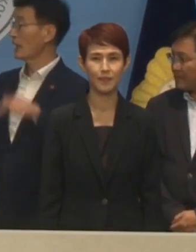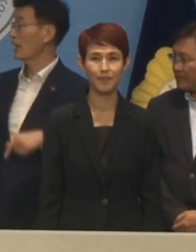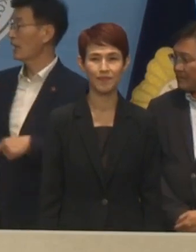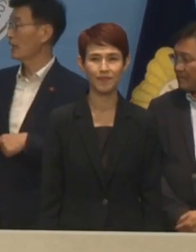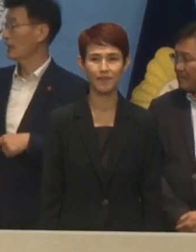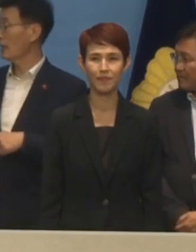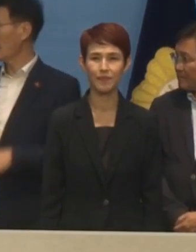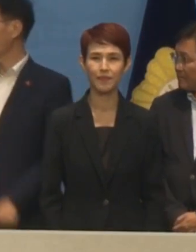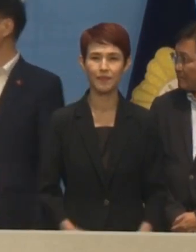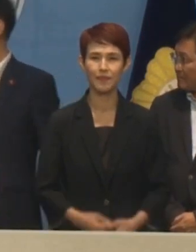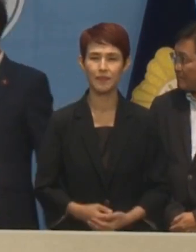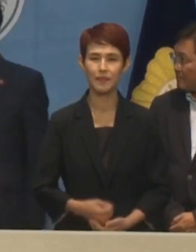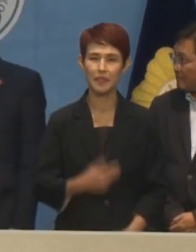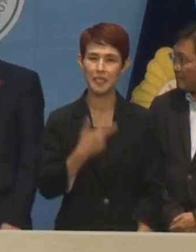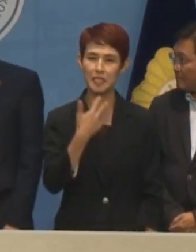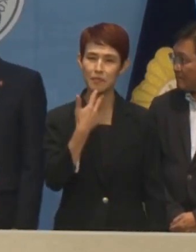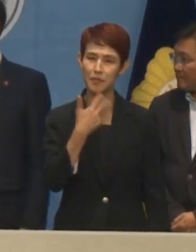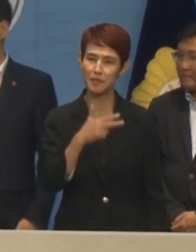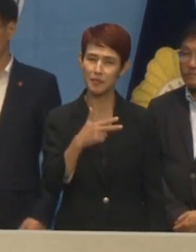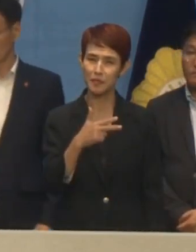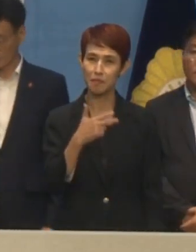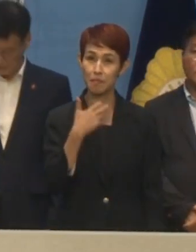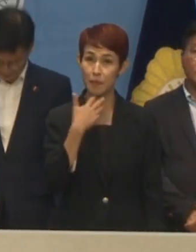그 안을 가지고 오라고.